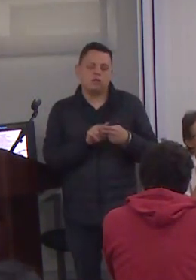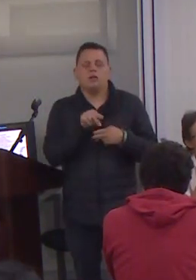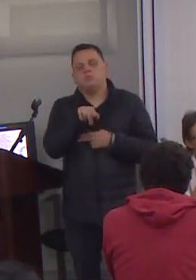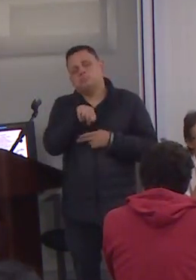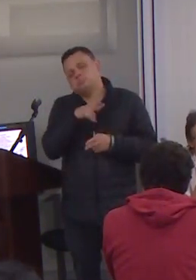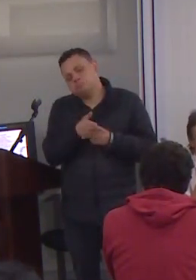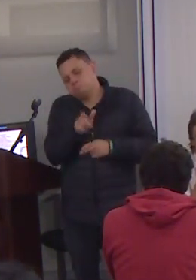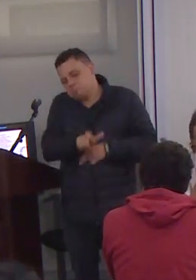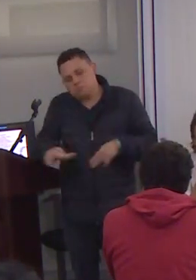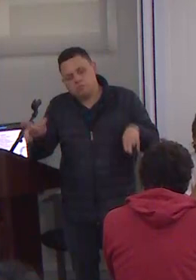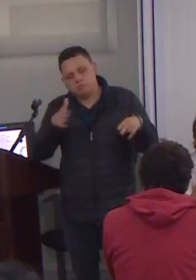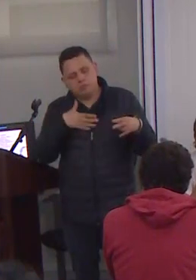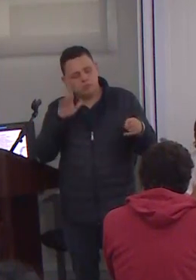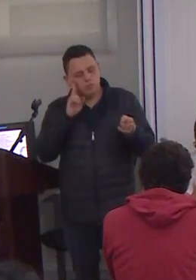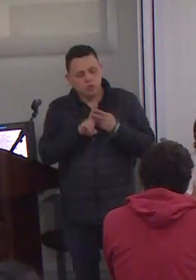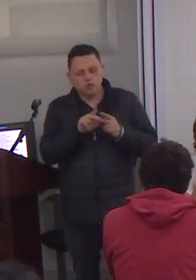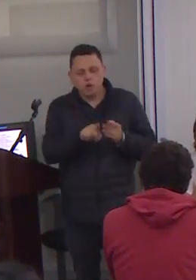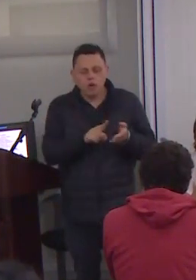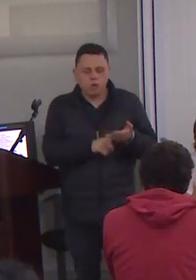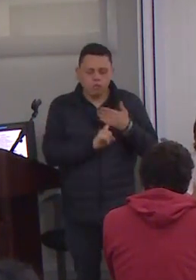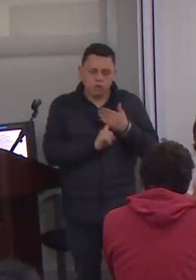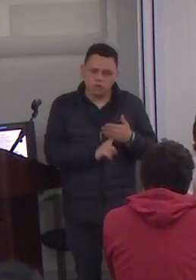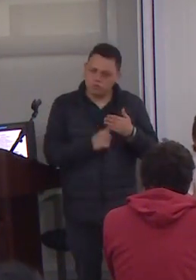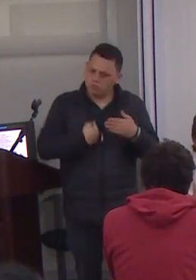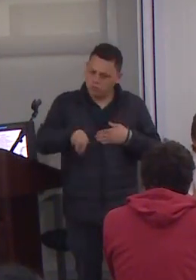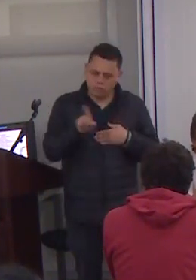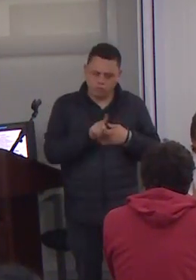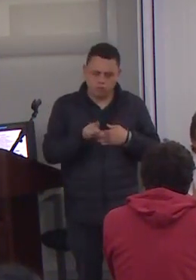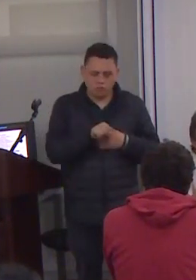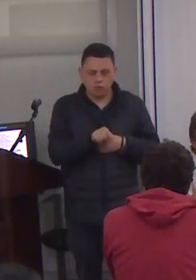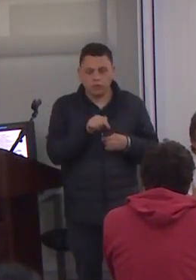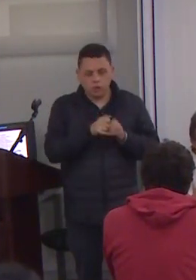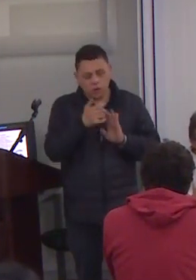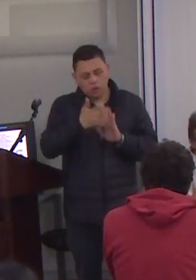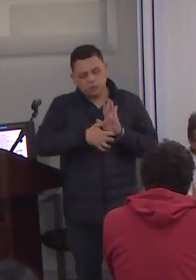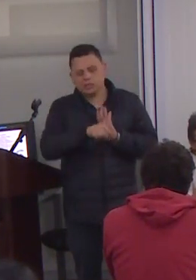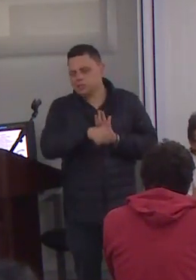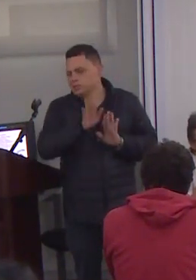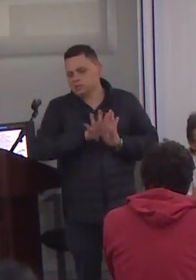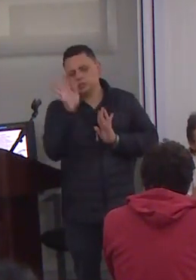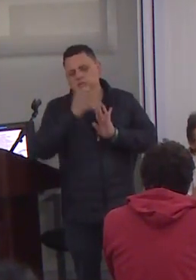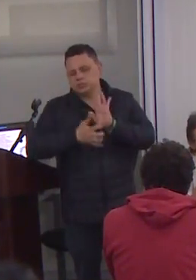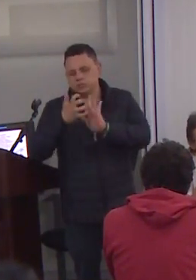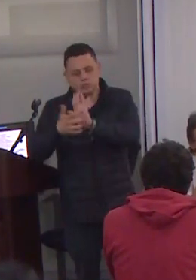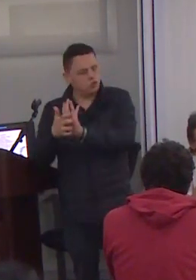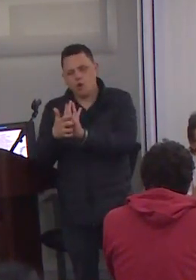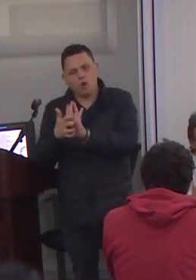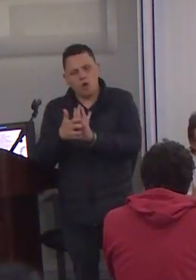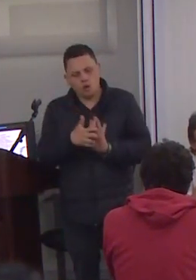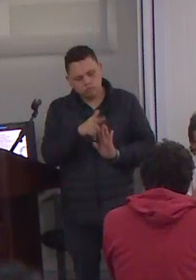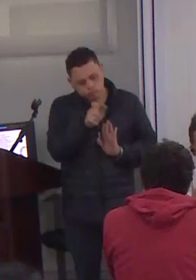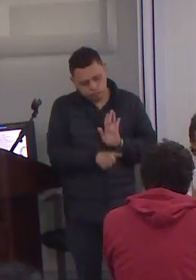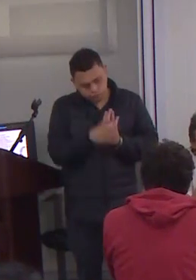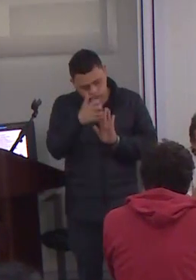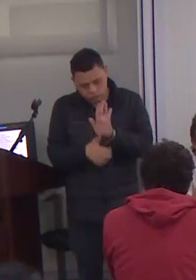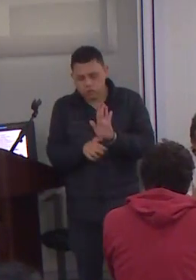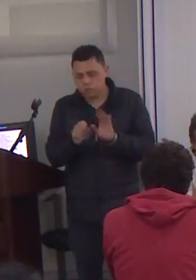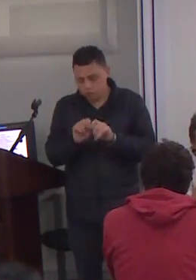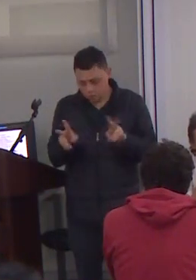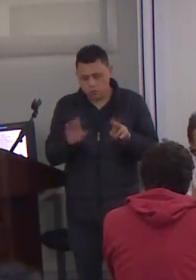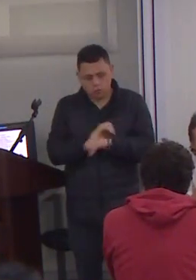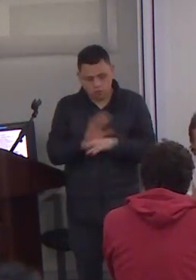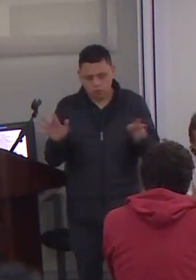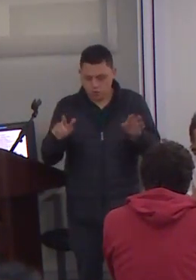no el espectro autista no los muchachos no son diagnósticos y si tienen y si son y si comparten un